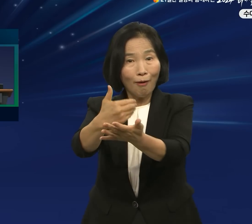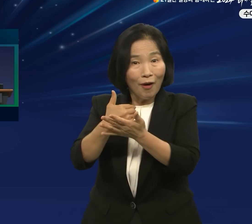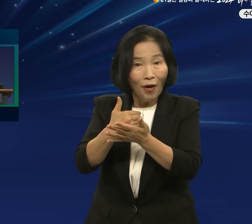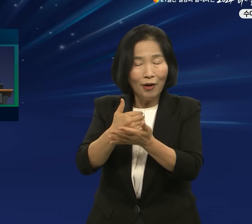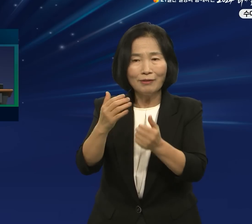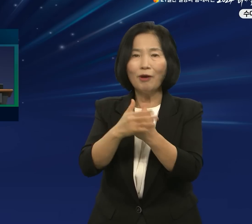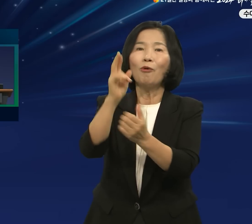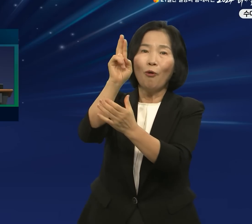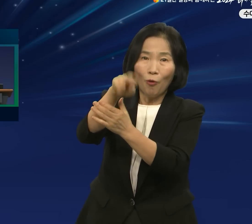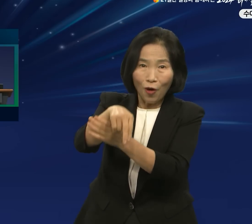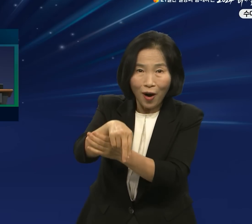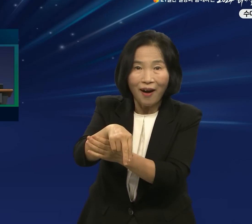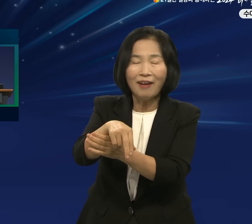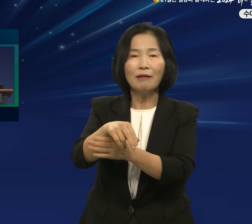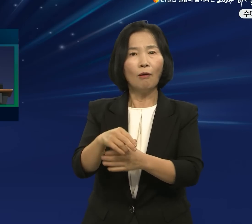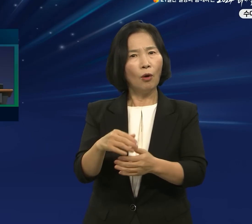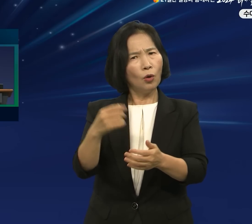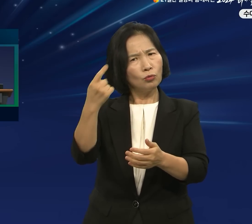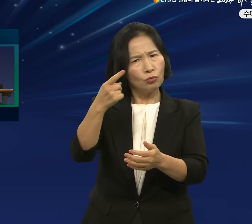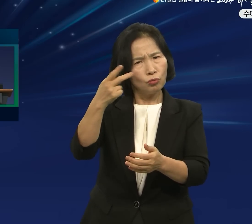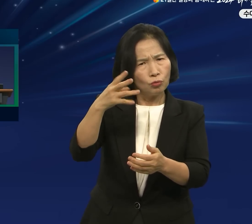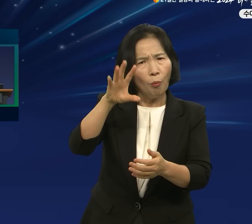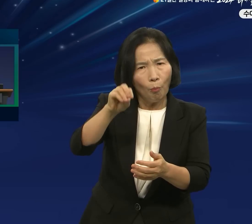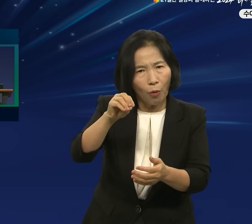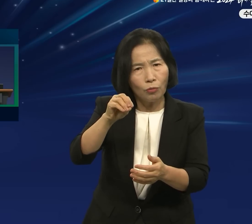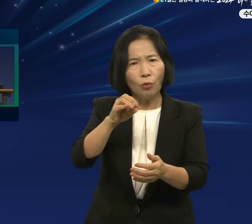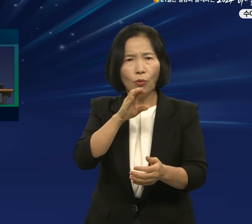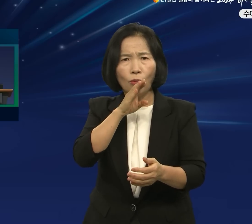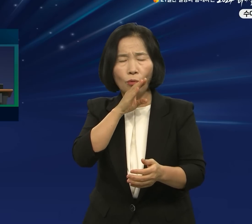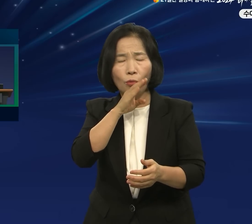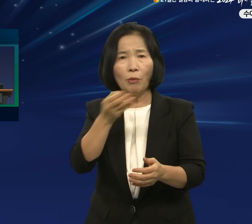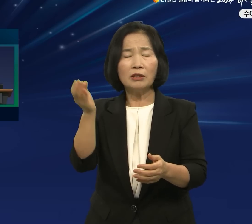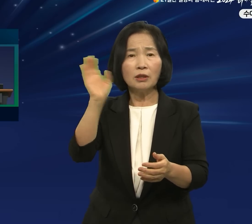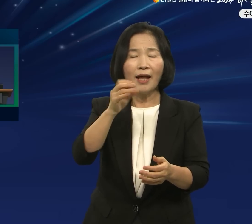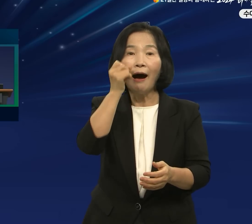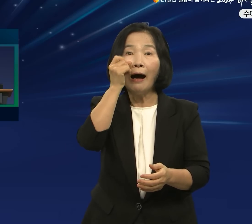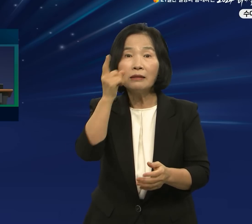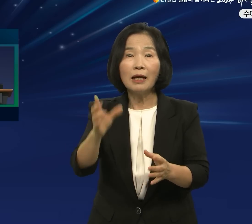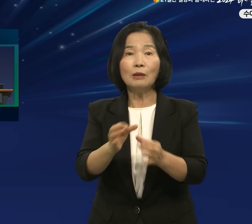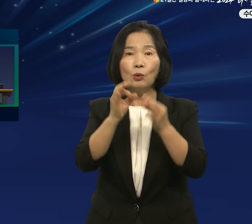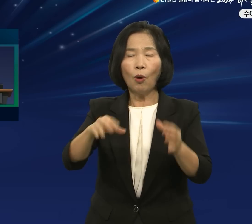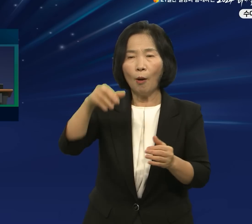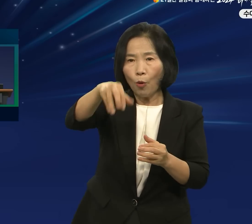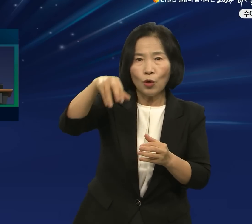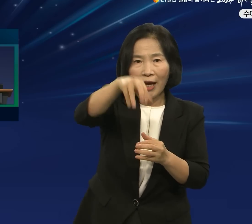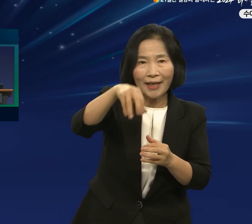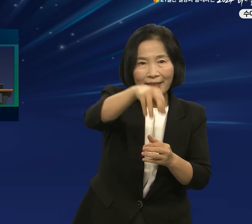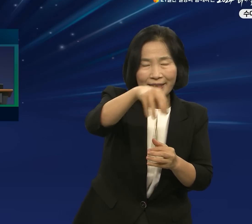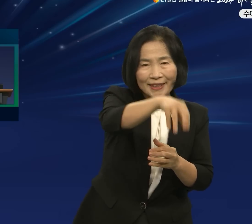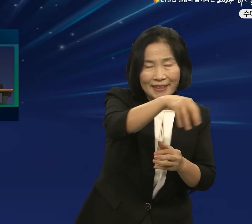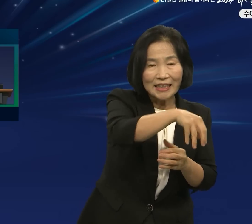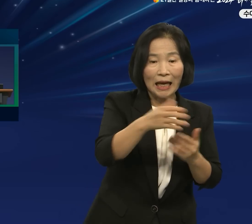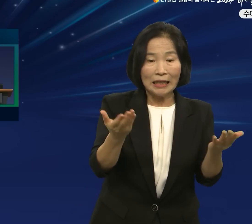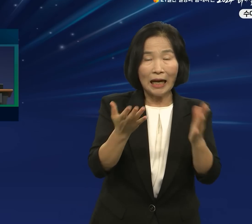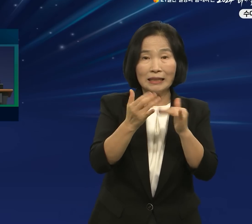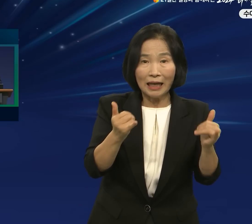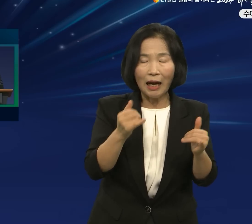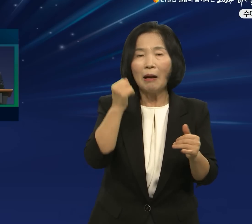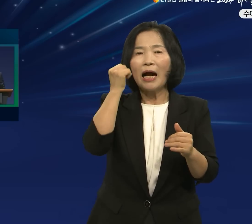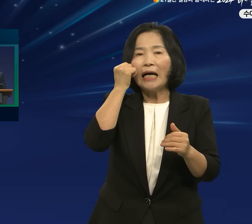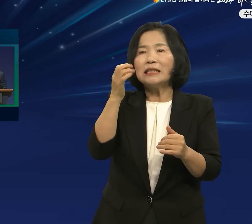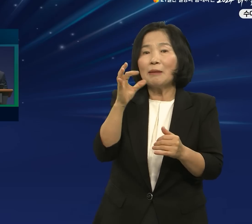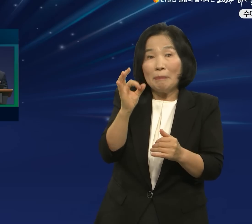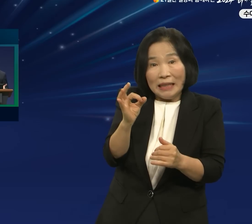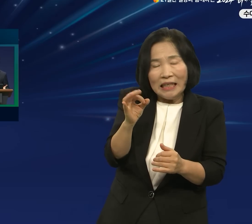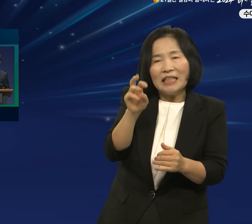수천만 원이 드는 옹벽 공사를 한 달 동안 포크레인 사장님 간식비 37만 4천